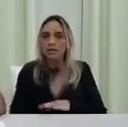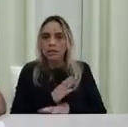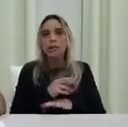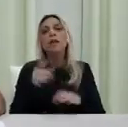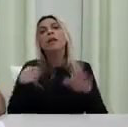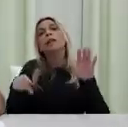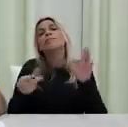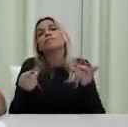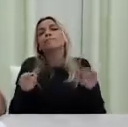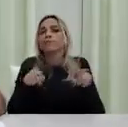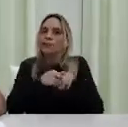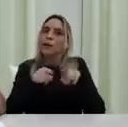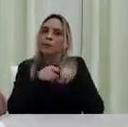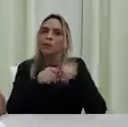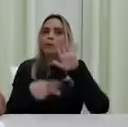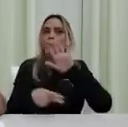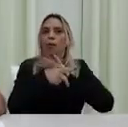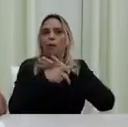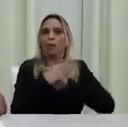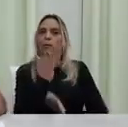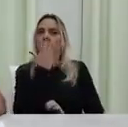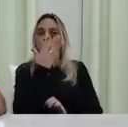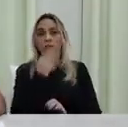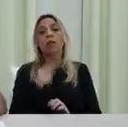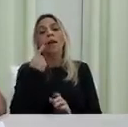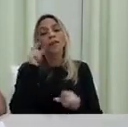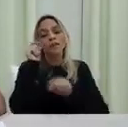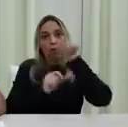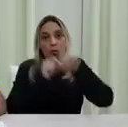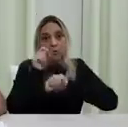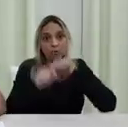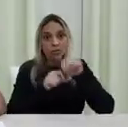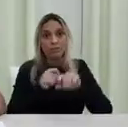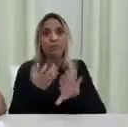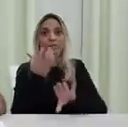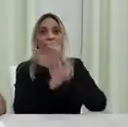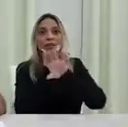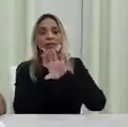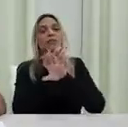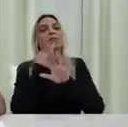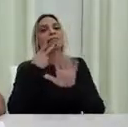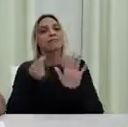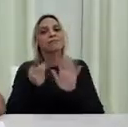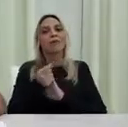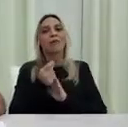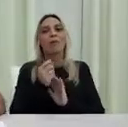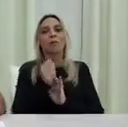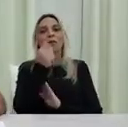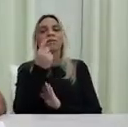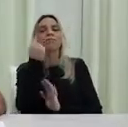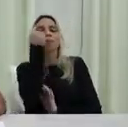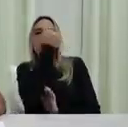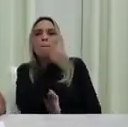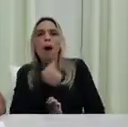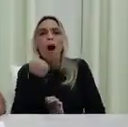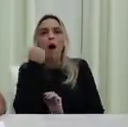para os povos indígenas. Essa foi a intenção da live, tanto quanto grande, quase 1 hora, né, mas deu uma